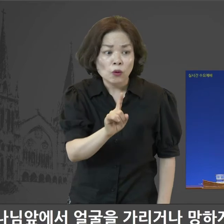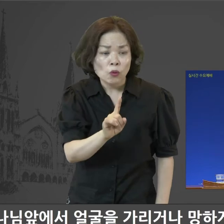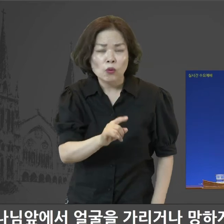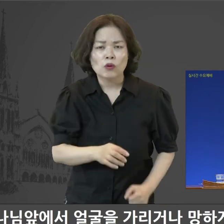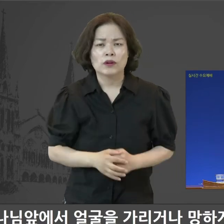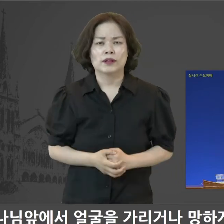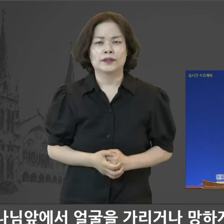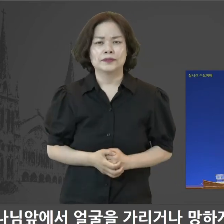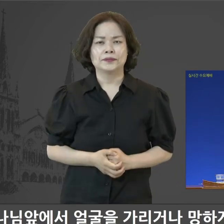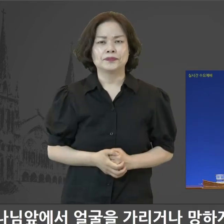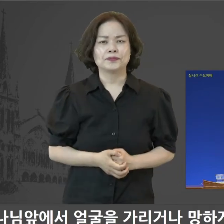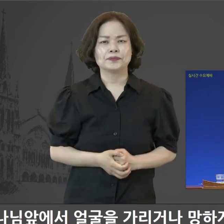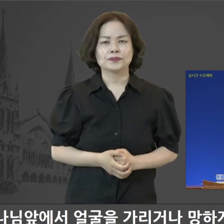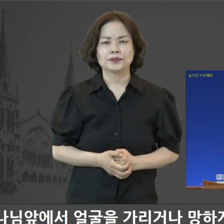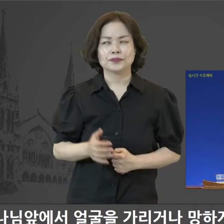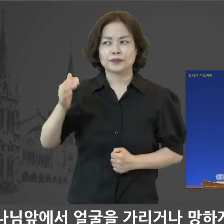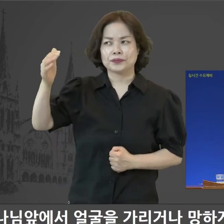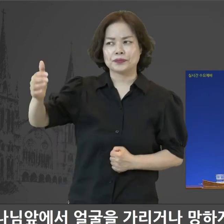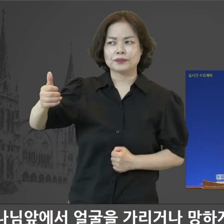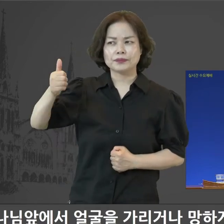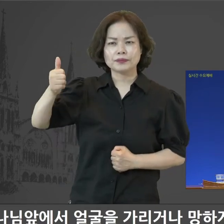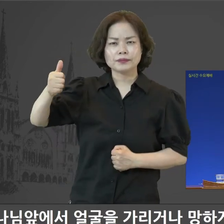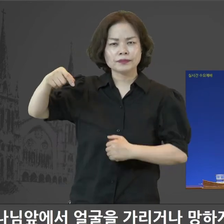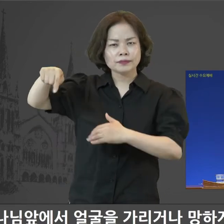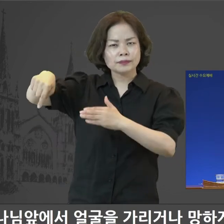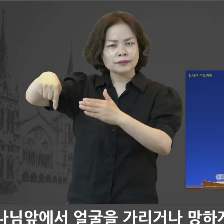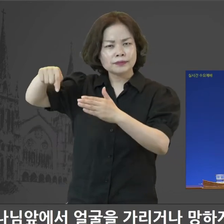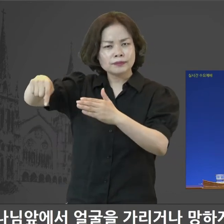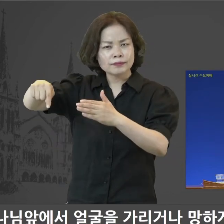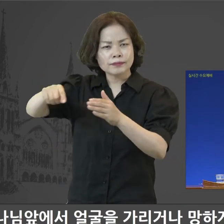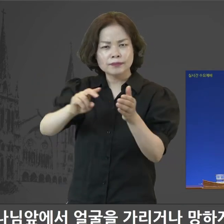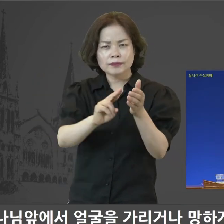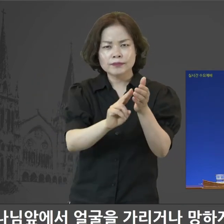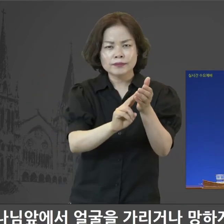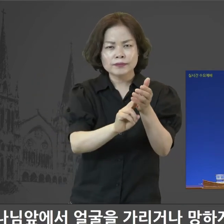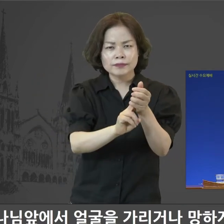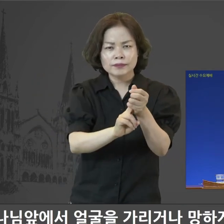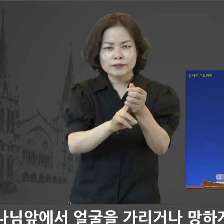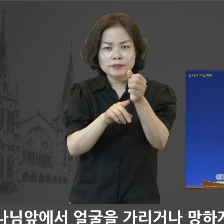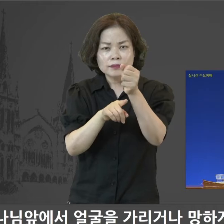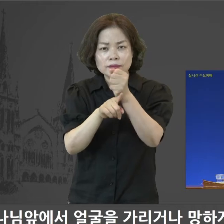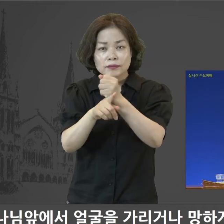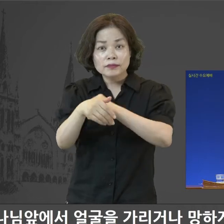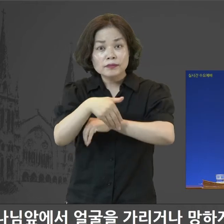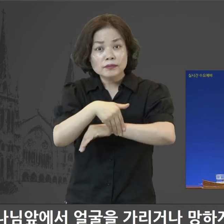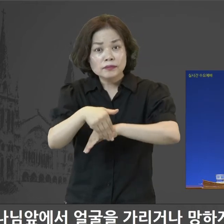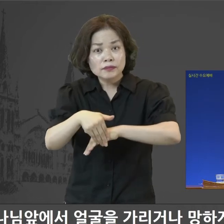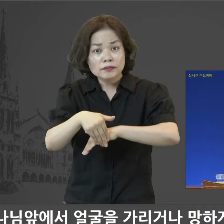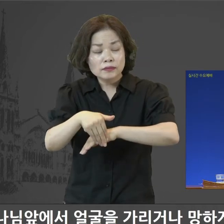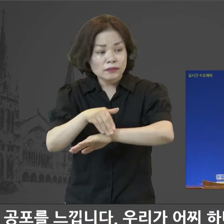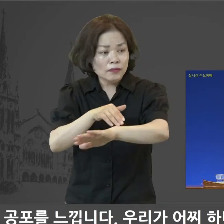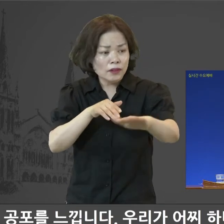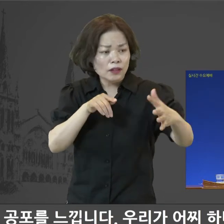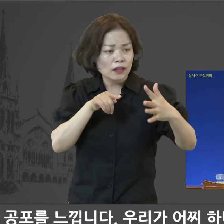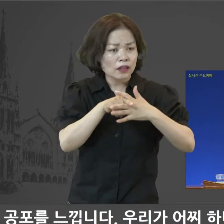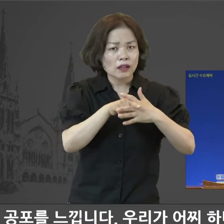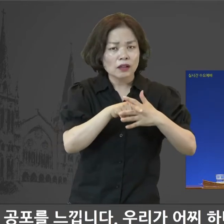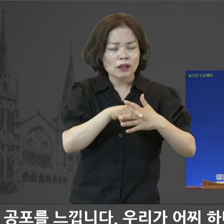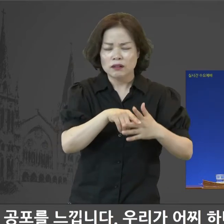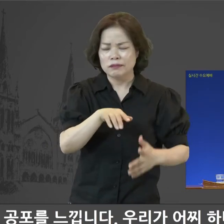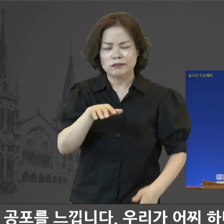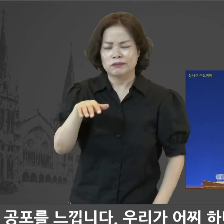우리가 하나님의 심중에 감추어져 있는 이 뜻과 계획을 다 알 수